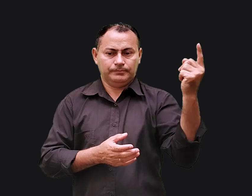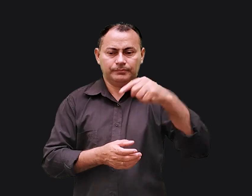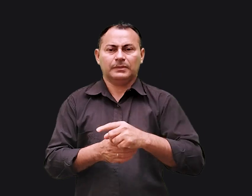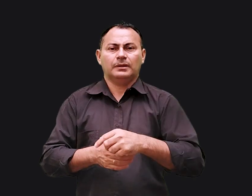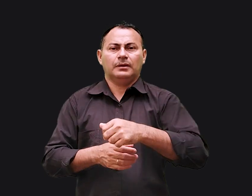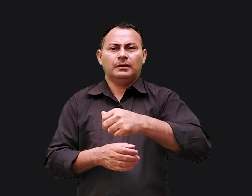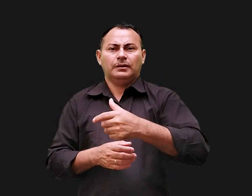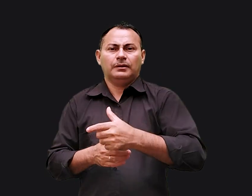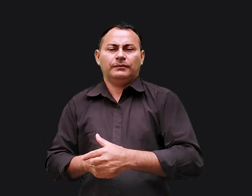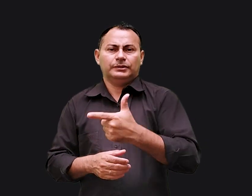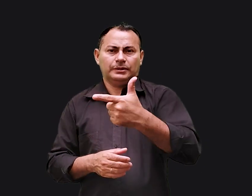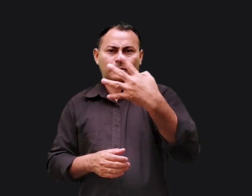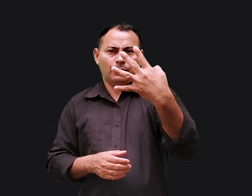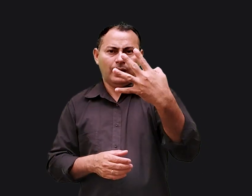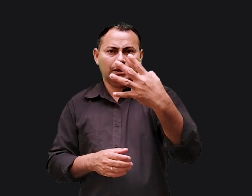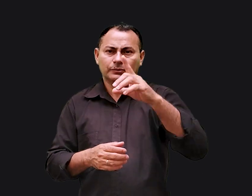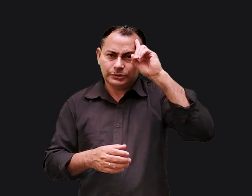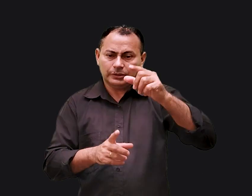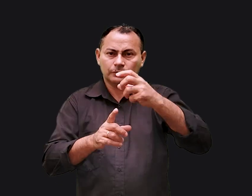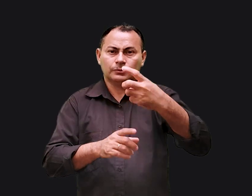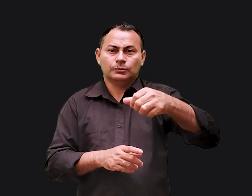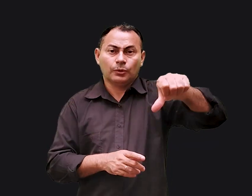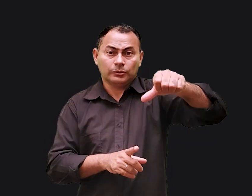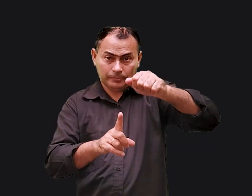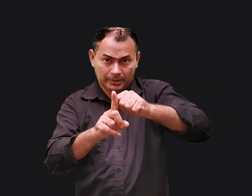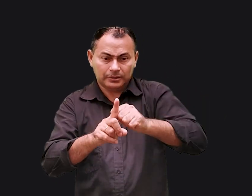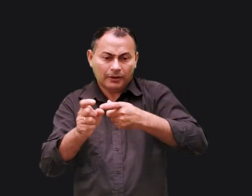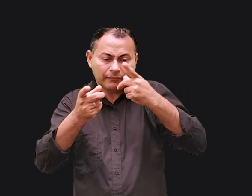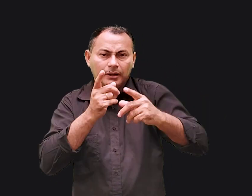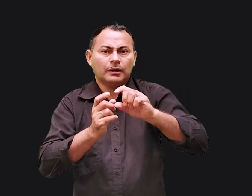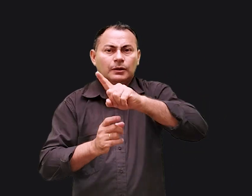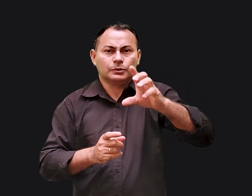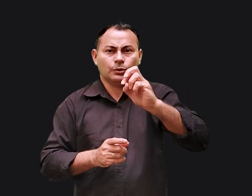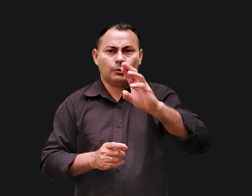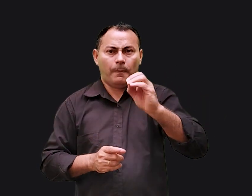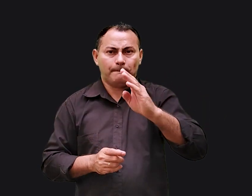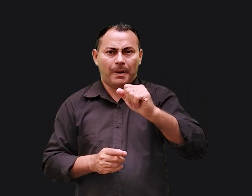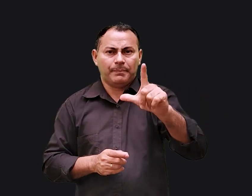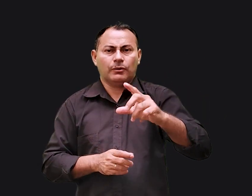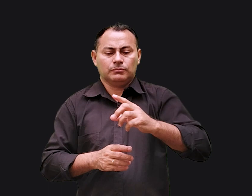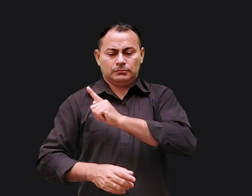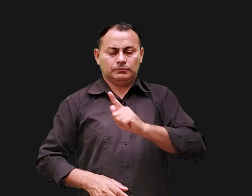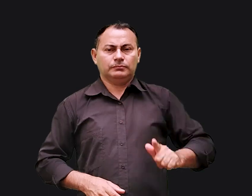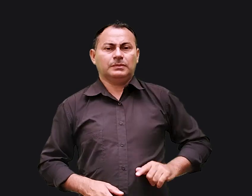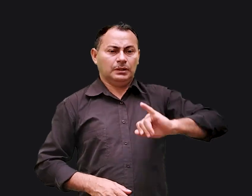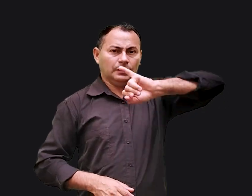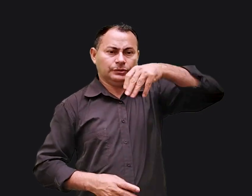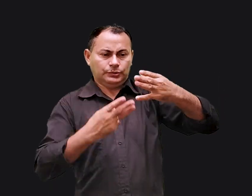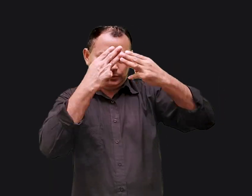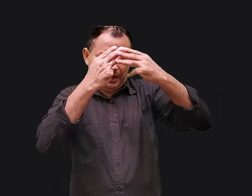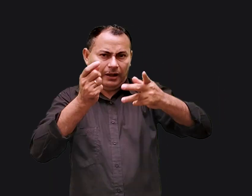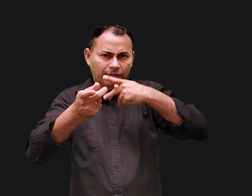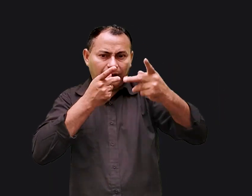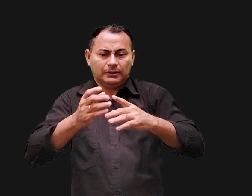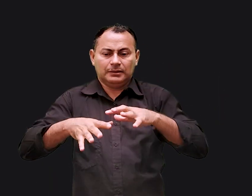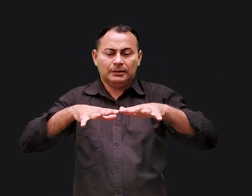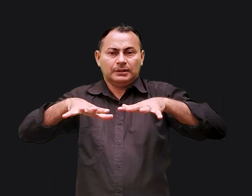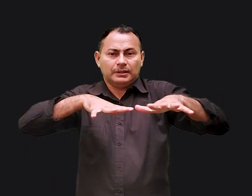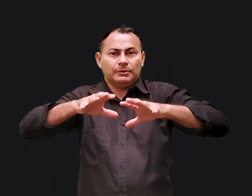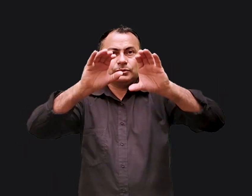vez no 24º dia do 9º mês. Diga a Zorobabel, governador de Judá, que eu farei tremer o céu e a